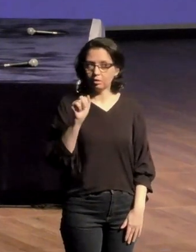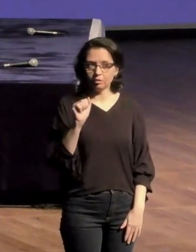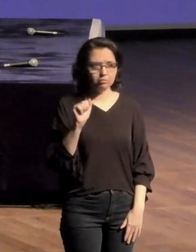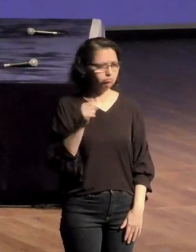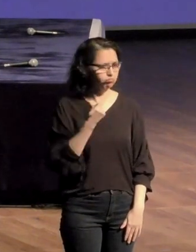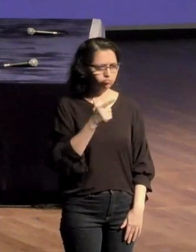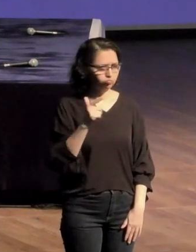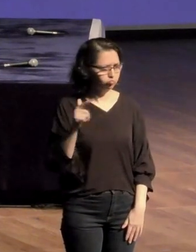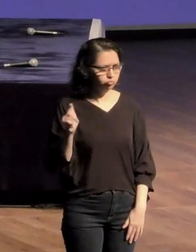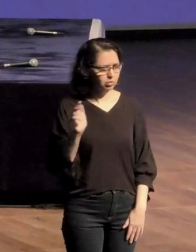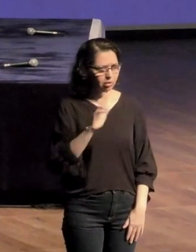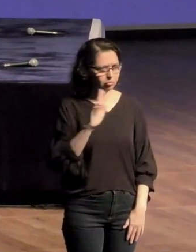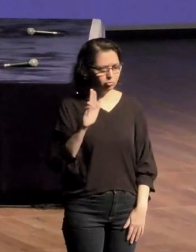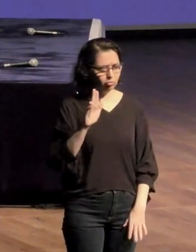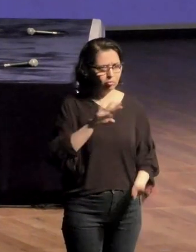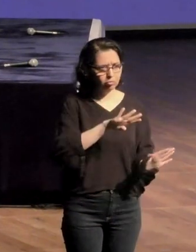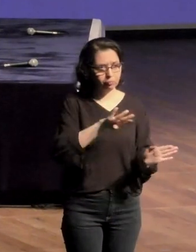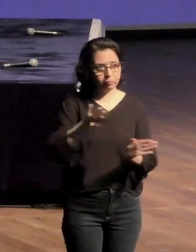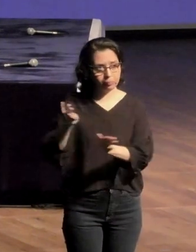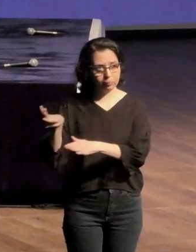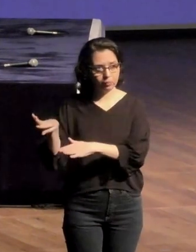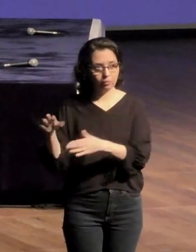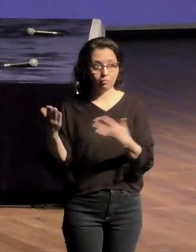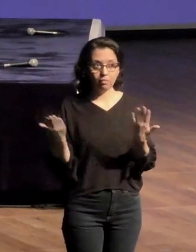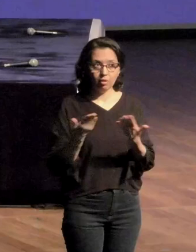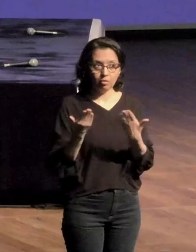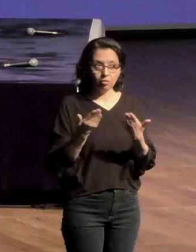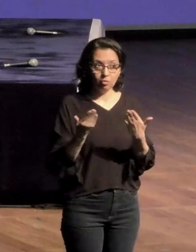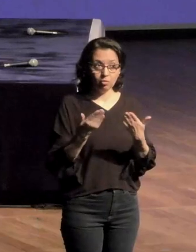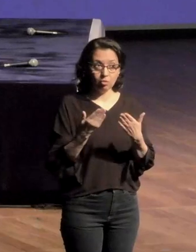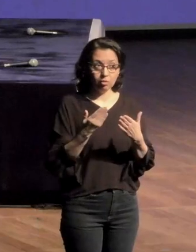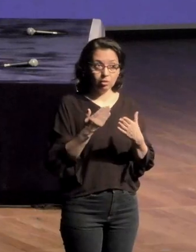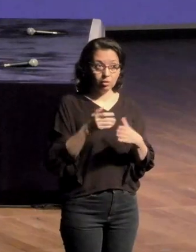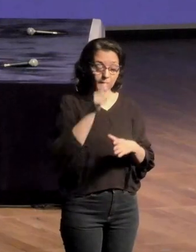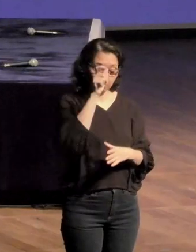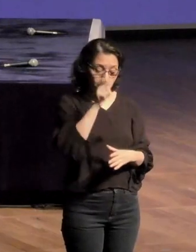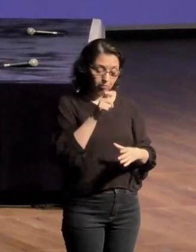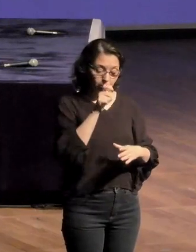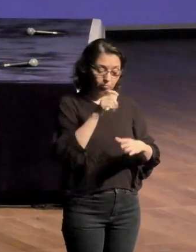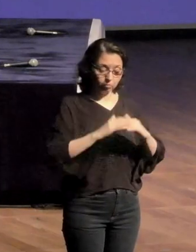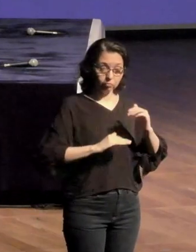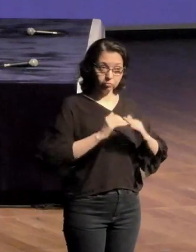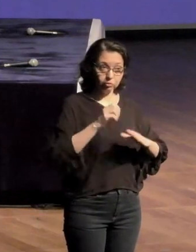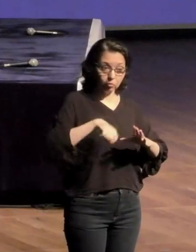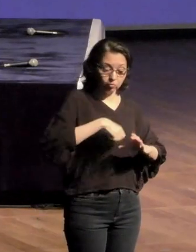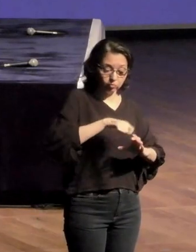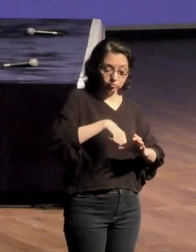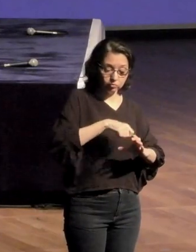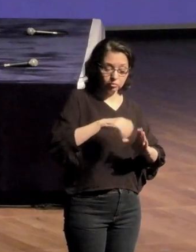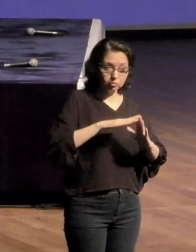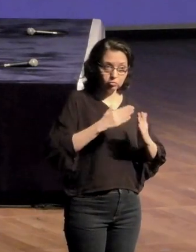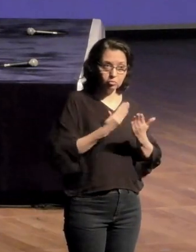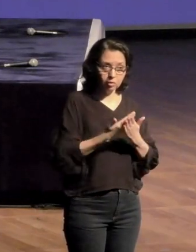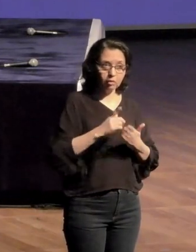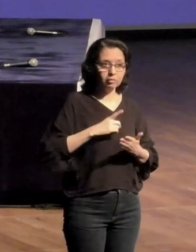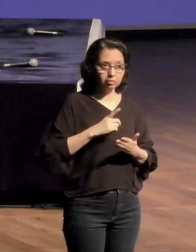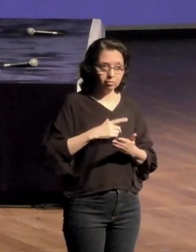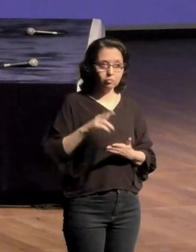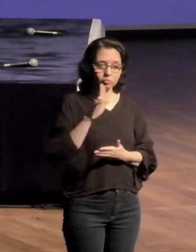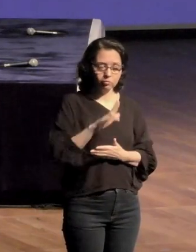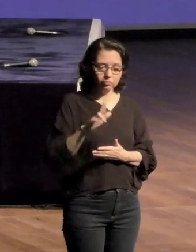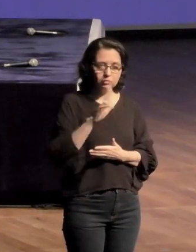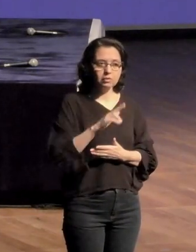e muito bom ter a uma universidade que apoia isso